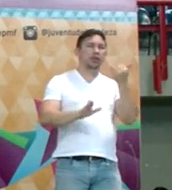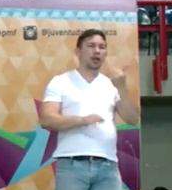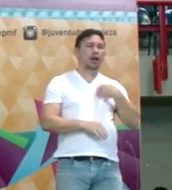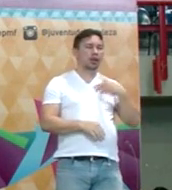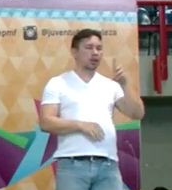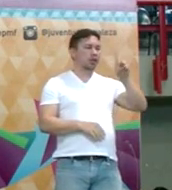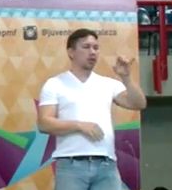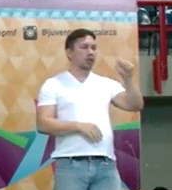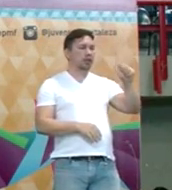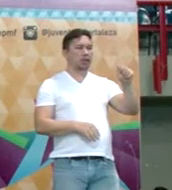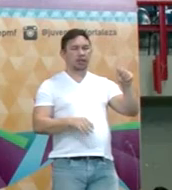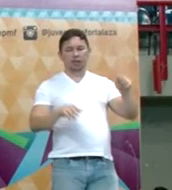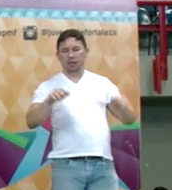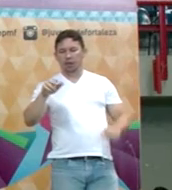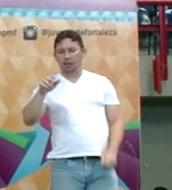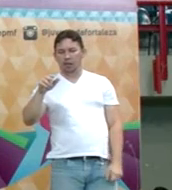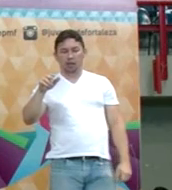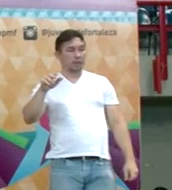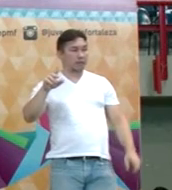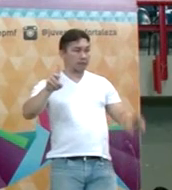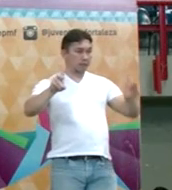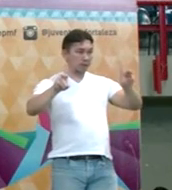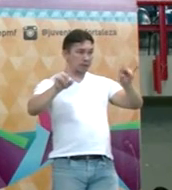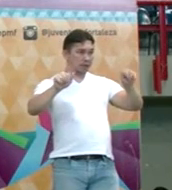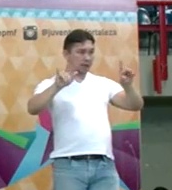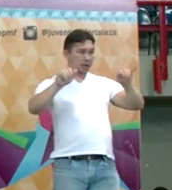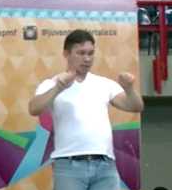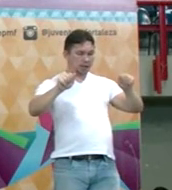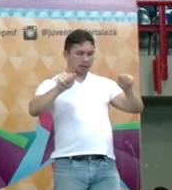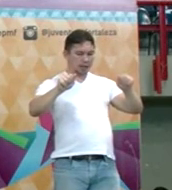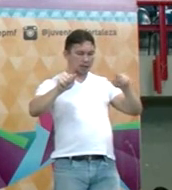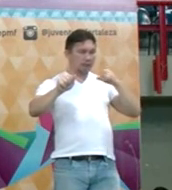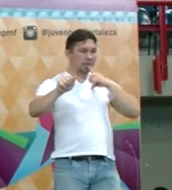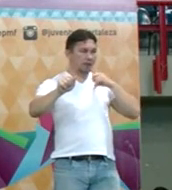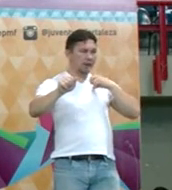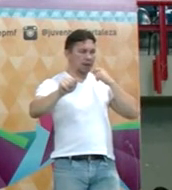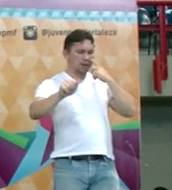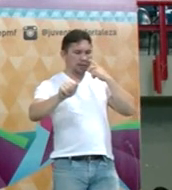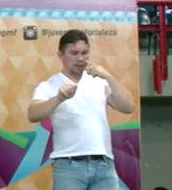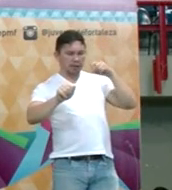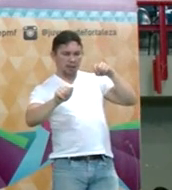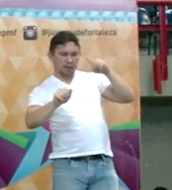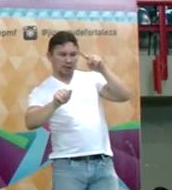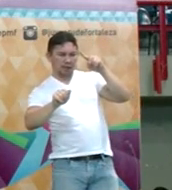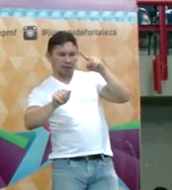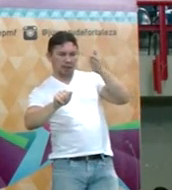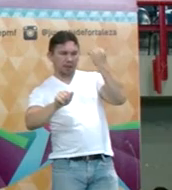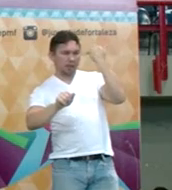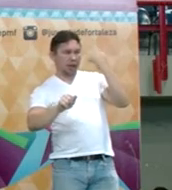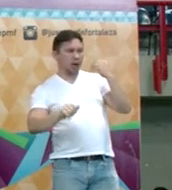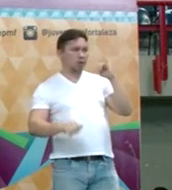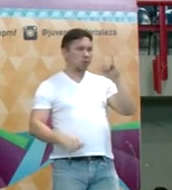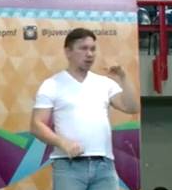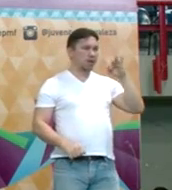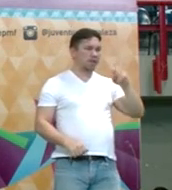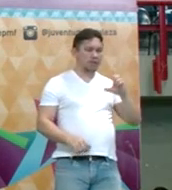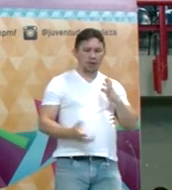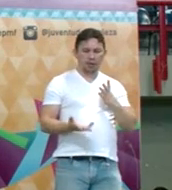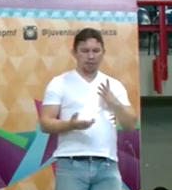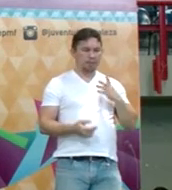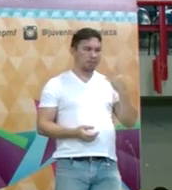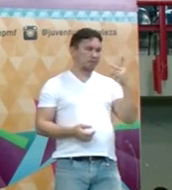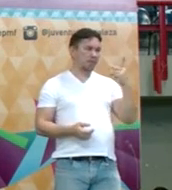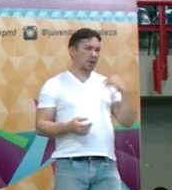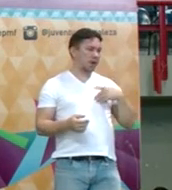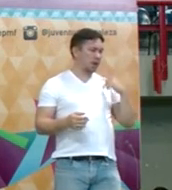a dia, gota a gota. A única regra que eles colocam é que entre palavras repetidas não tem